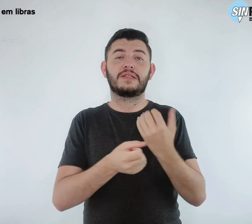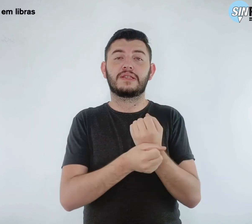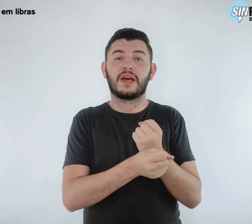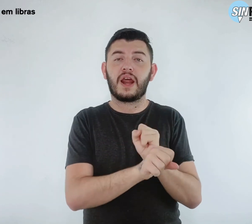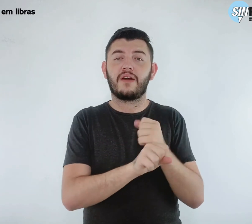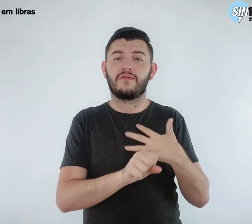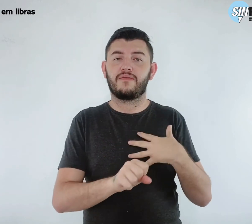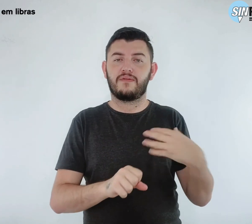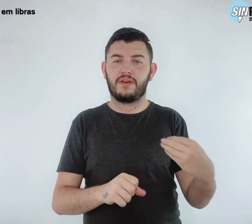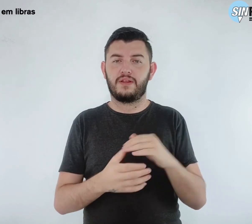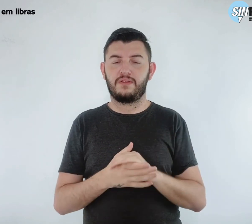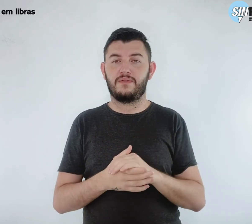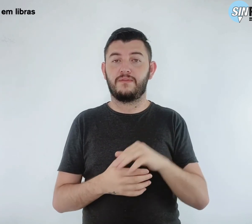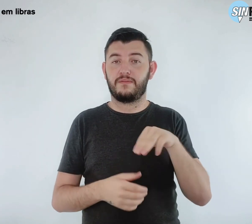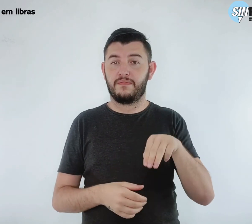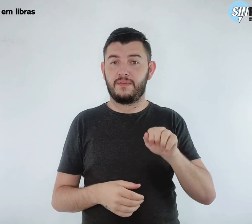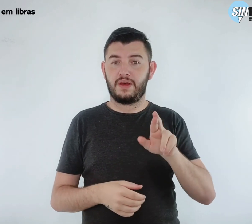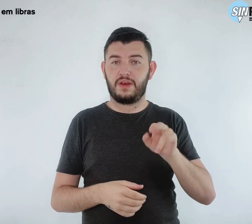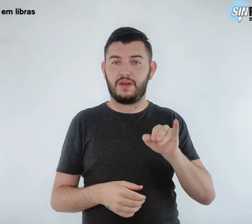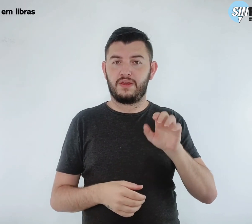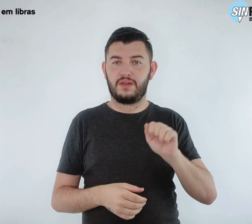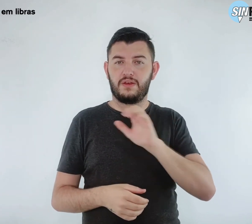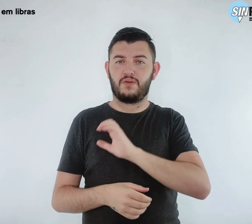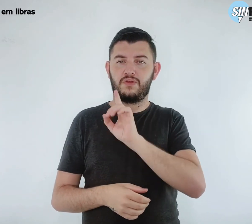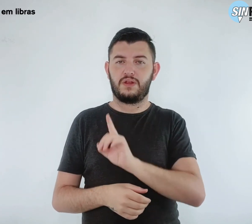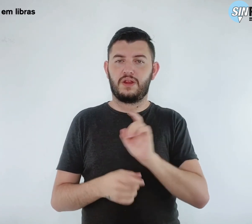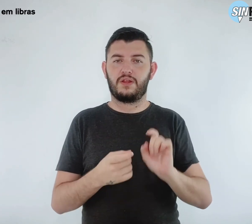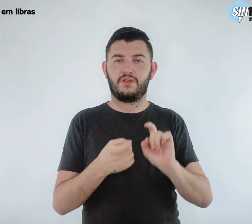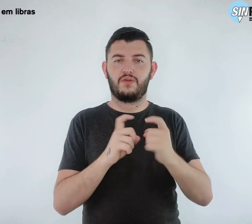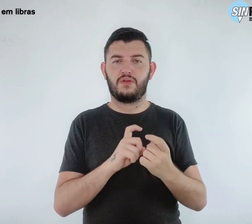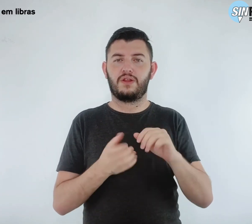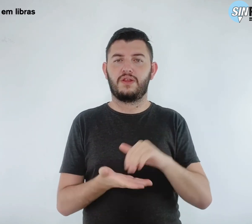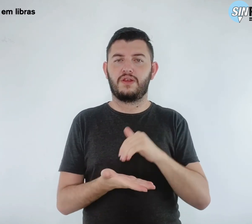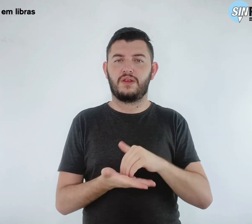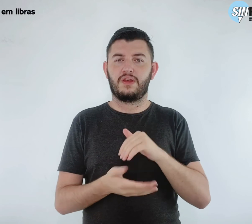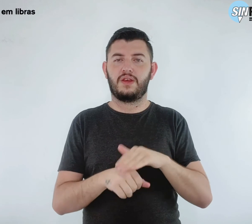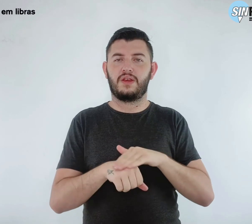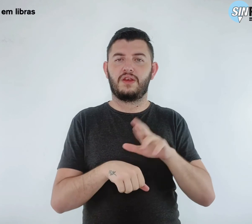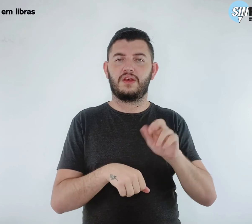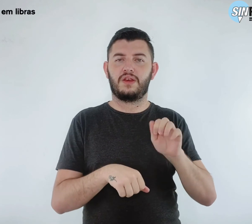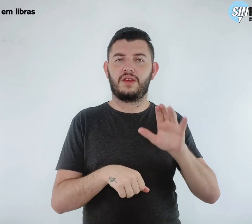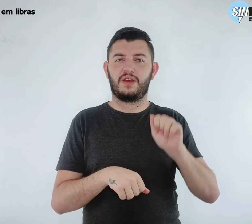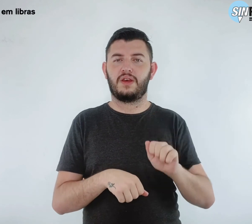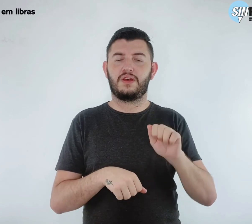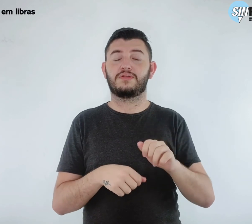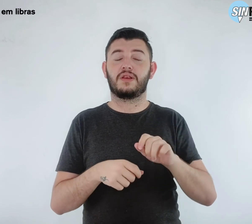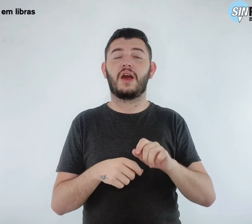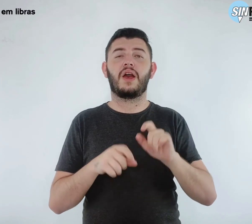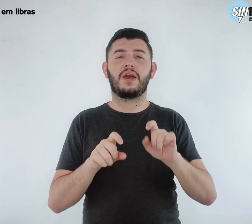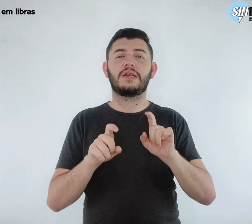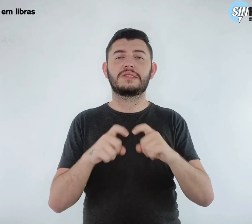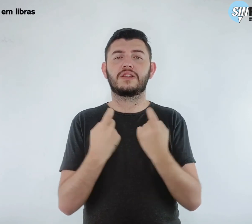e coordenadora da Secretaria de Raça e Sexualidade, lembra que a Lei do Ventre